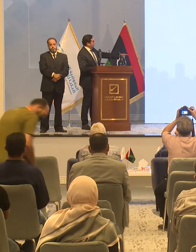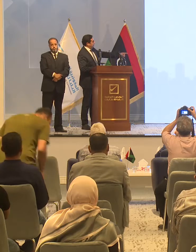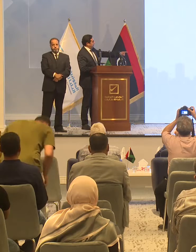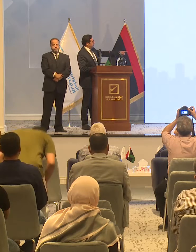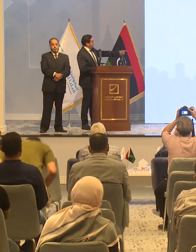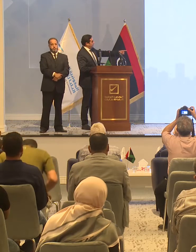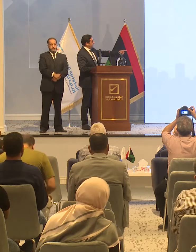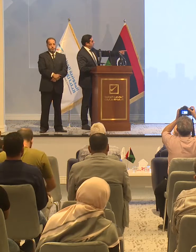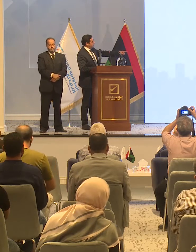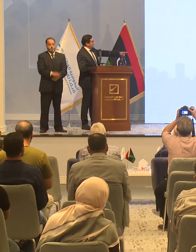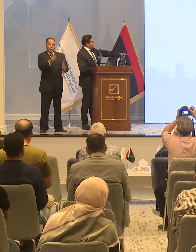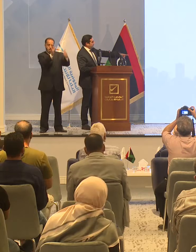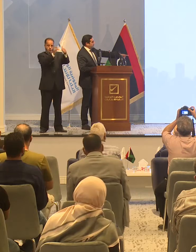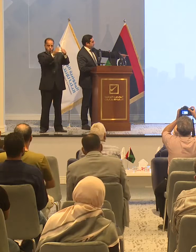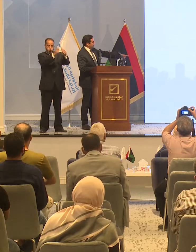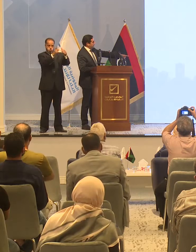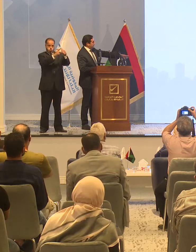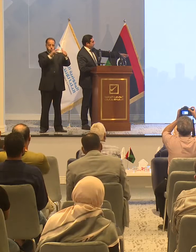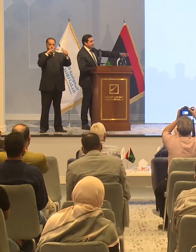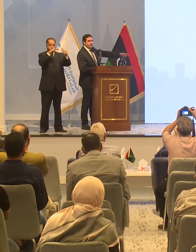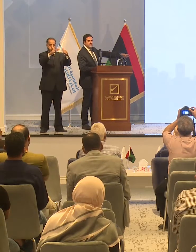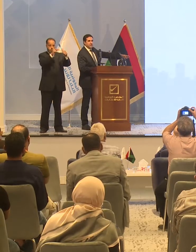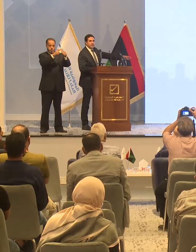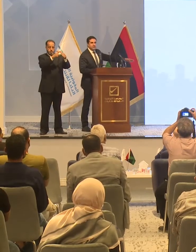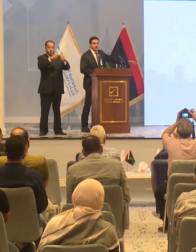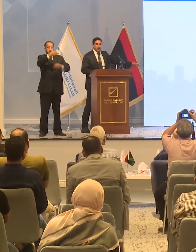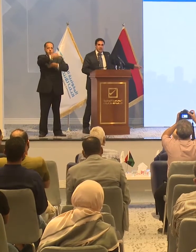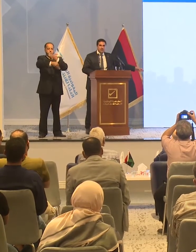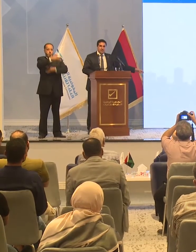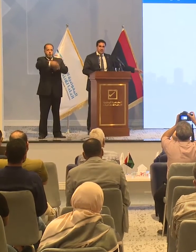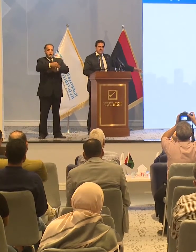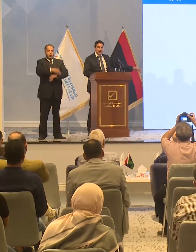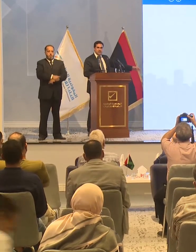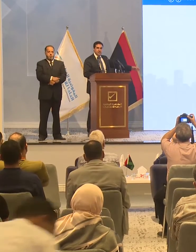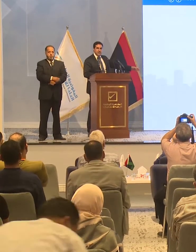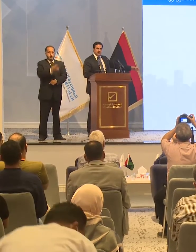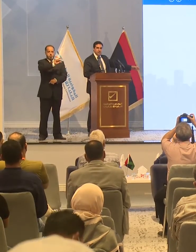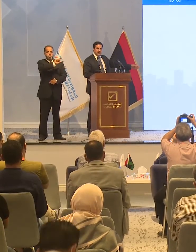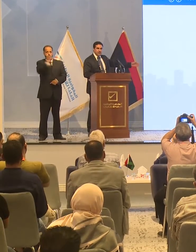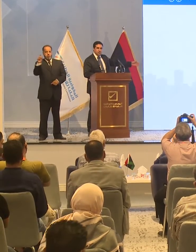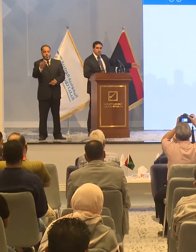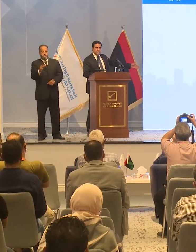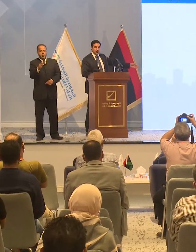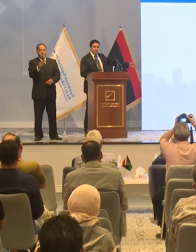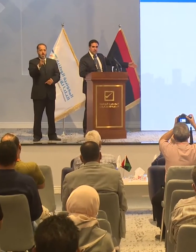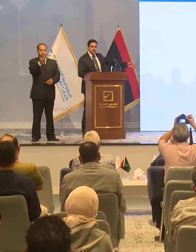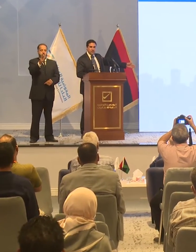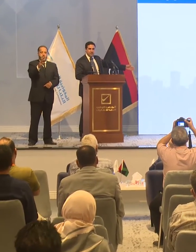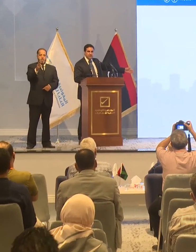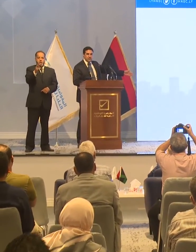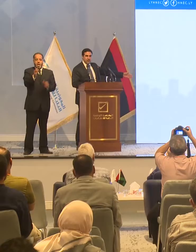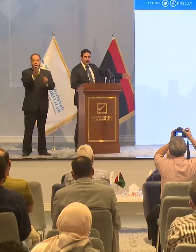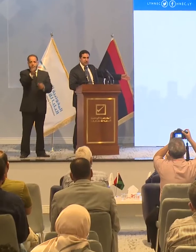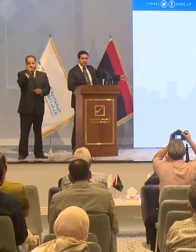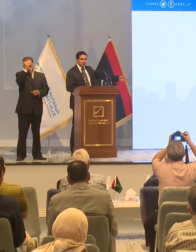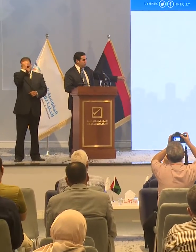عندنا أول كان التسجيل في السابق، طبعا آخر تحديث كان في شهر ديسمبر 2017 وانتهى